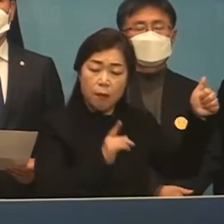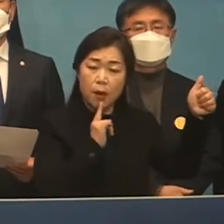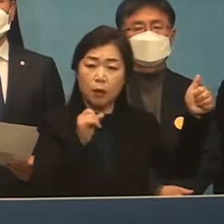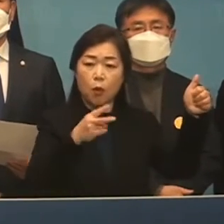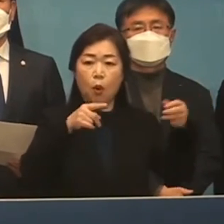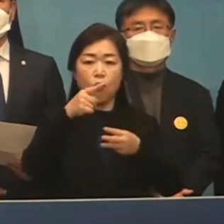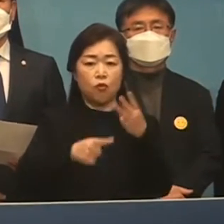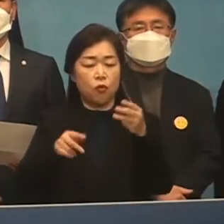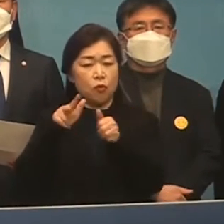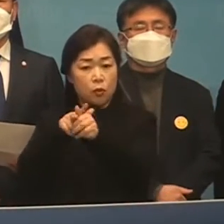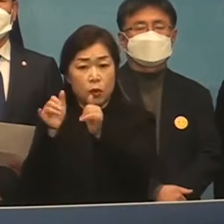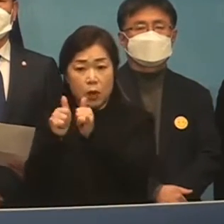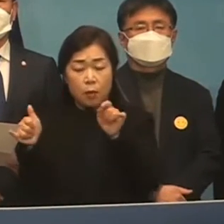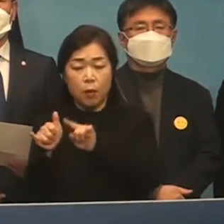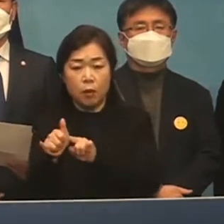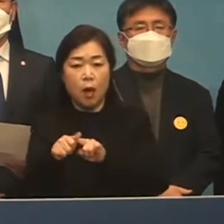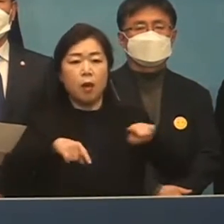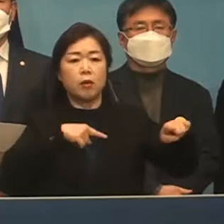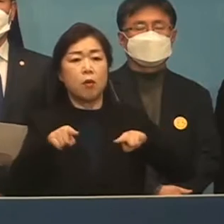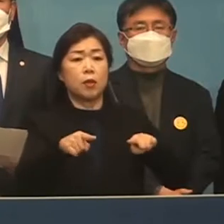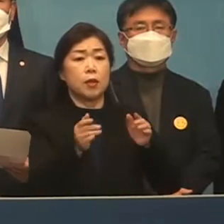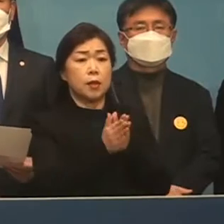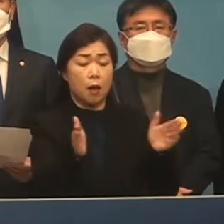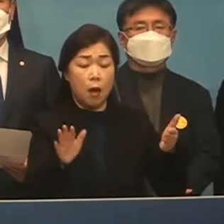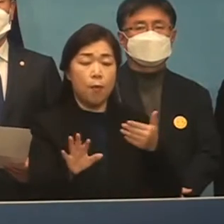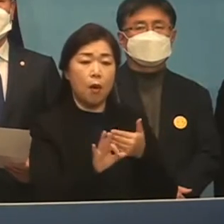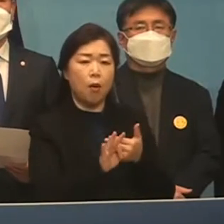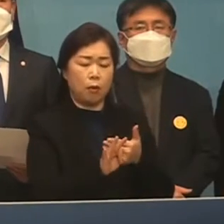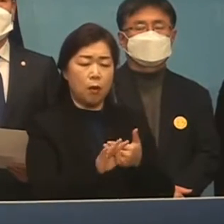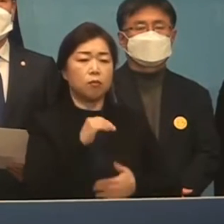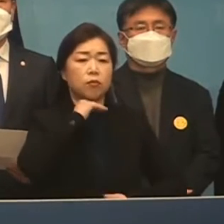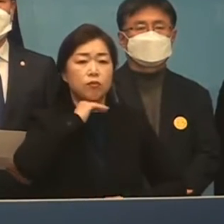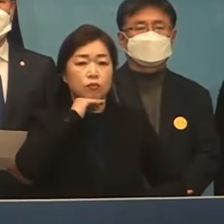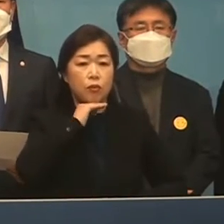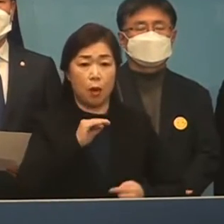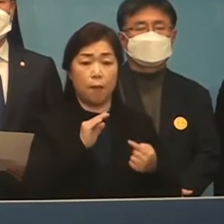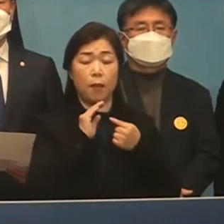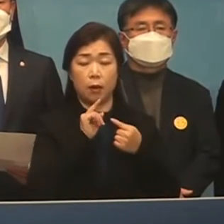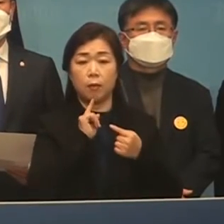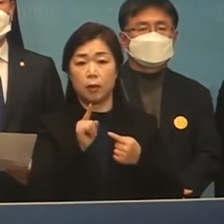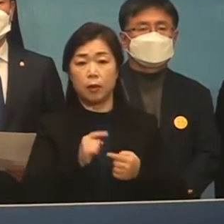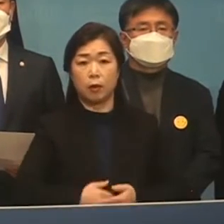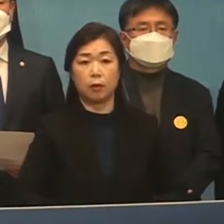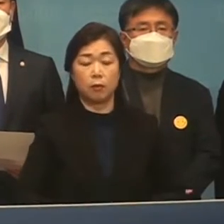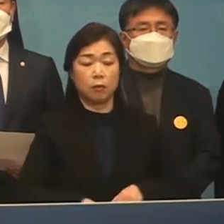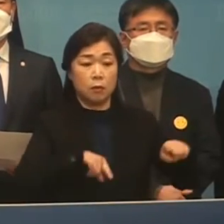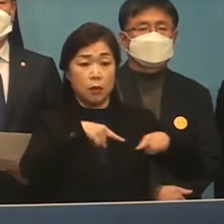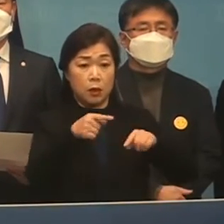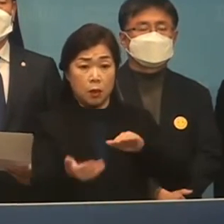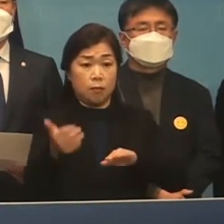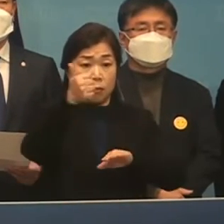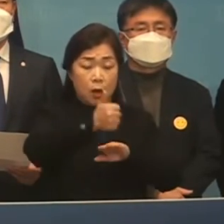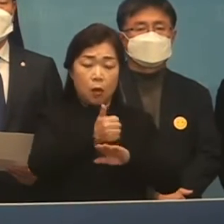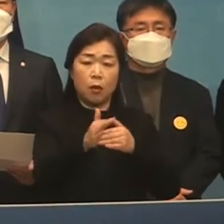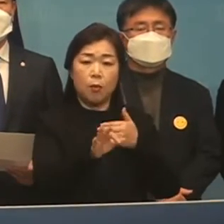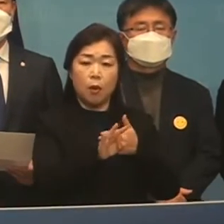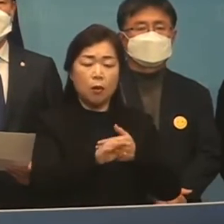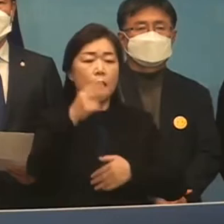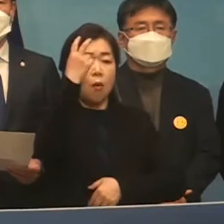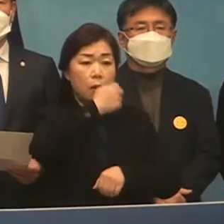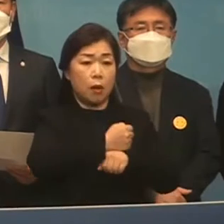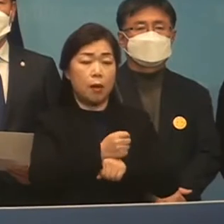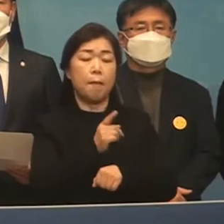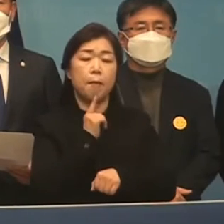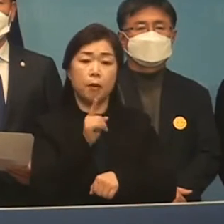것처럼 정권을 잡으면 하겠다고 발을 빼고 있습니다. 집권하면 검토하겠다는 말은